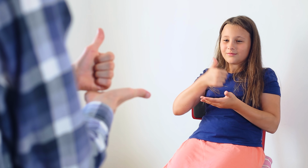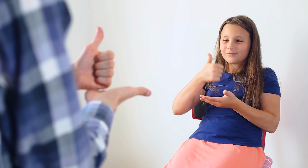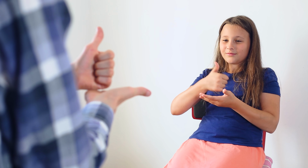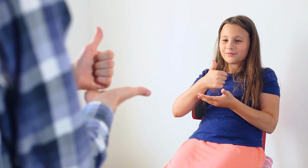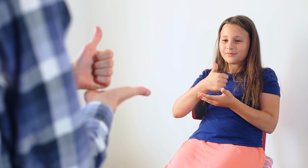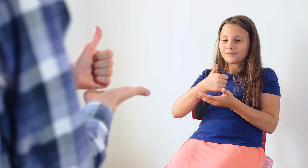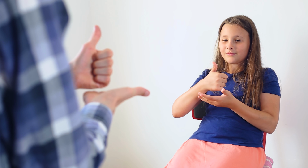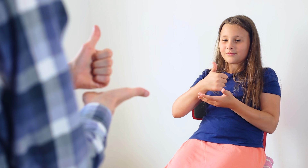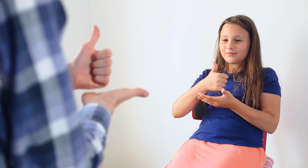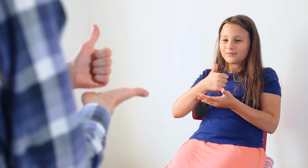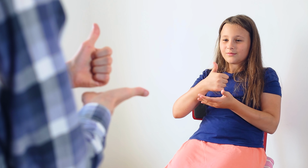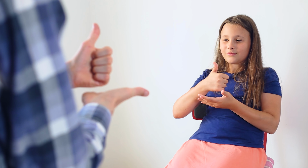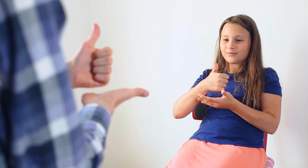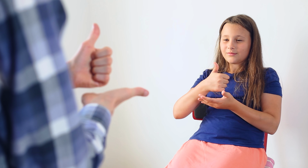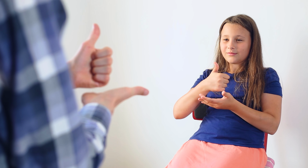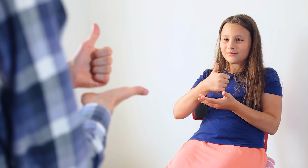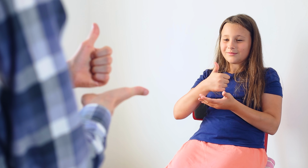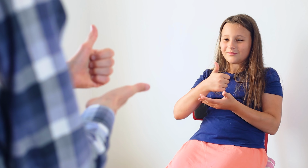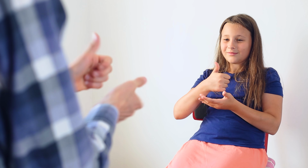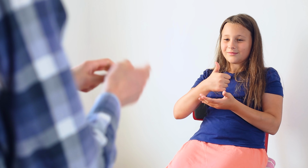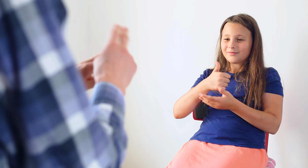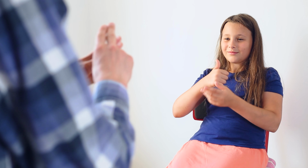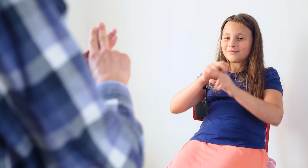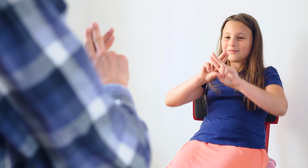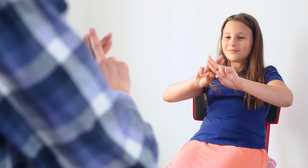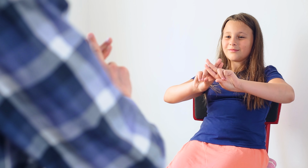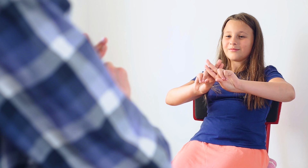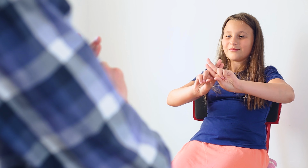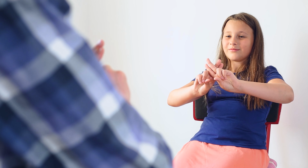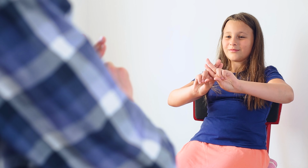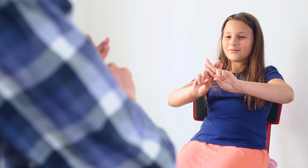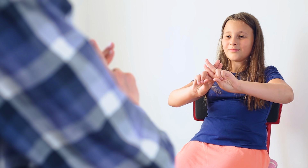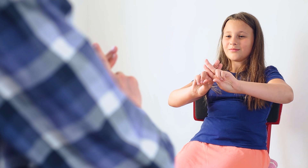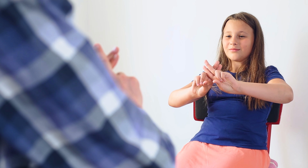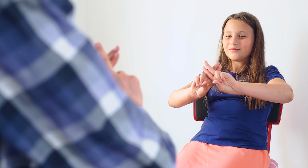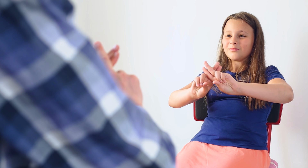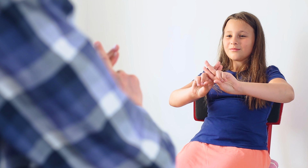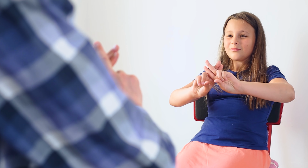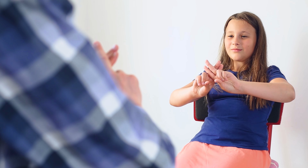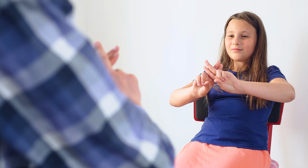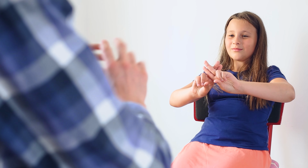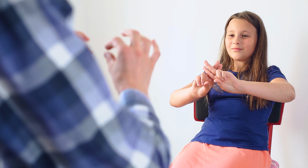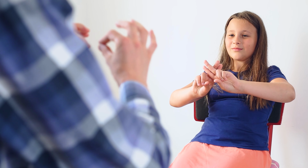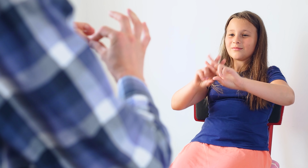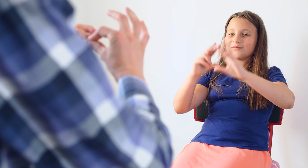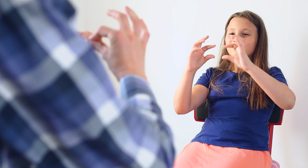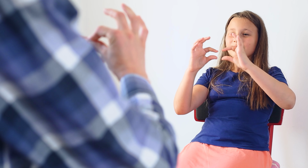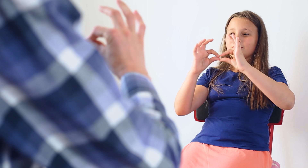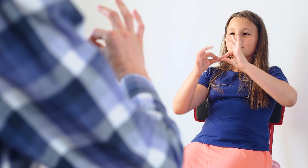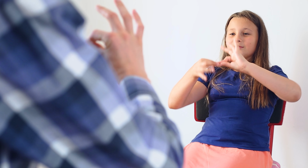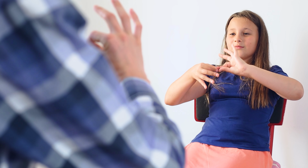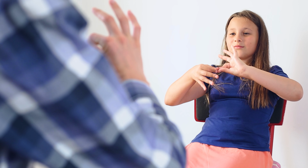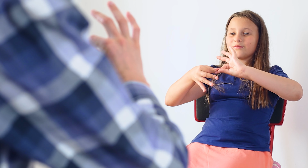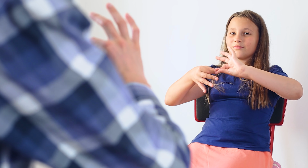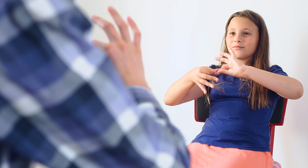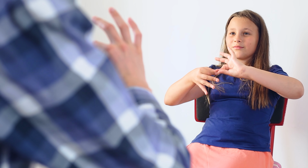complexes que l'anglais. Ce n'est pas un mime, pas un code, c'est une langue véritable. Depuis, la reconnaissance progresse.